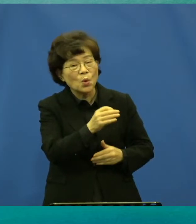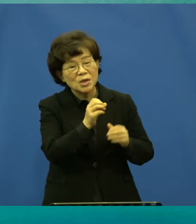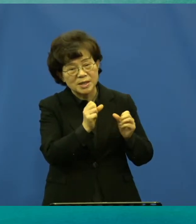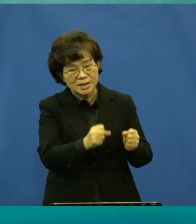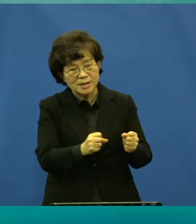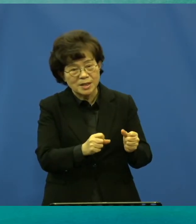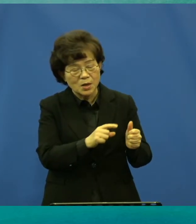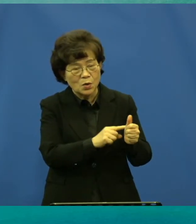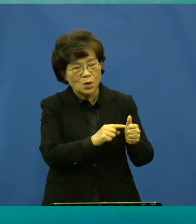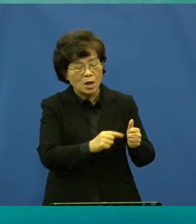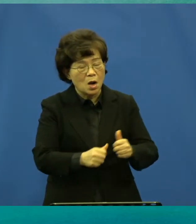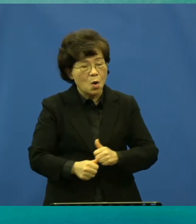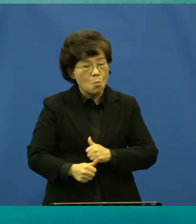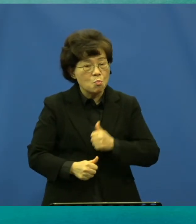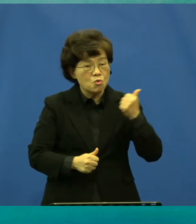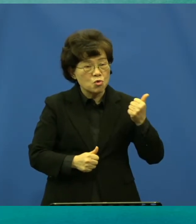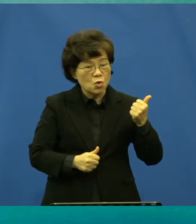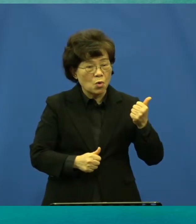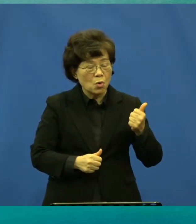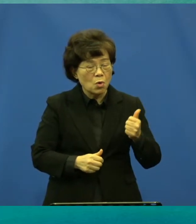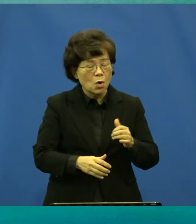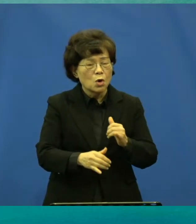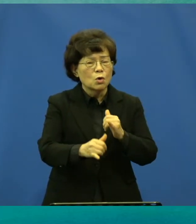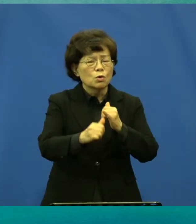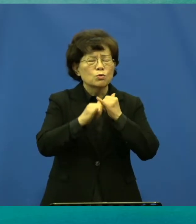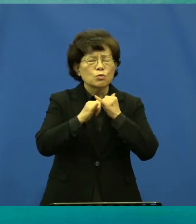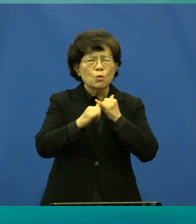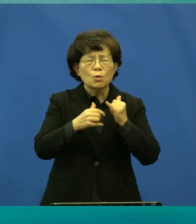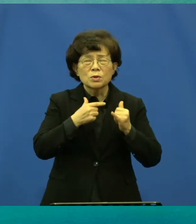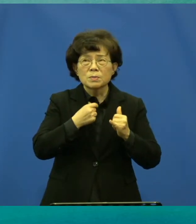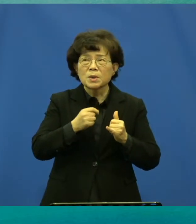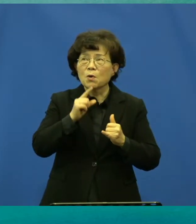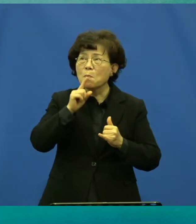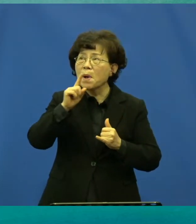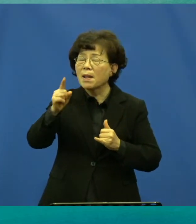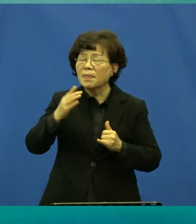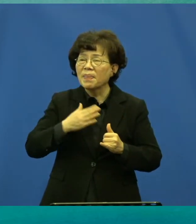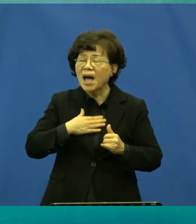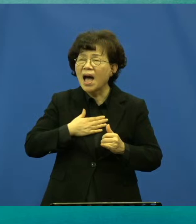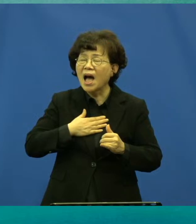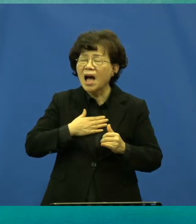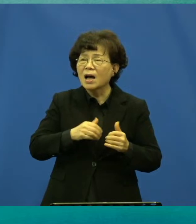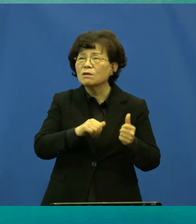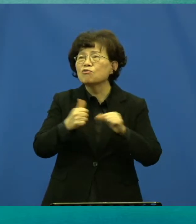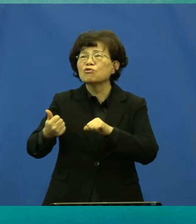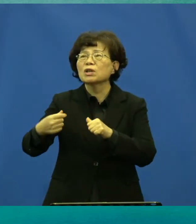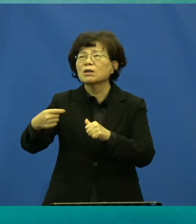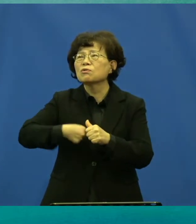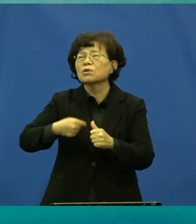요나는 분노만 하는 게 아닙니다. 죽고 싶다고 호소합니다. 차라리 나를 데려가 주십시오.